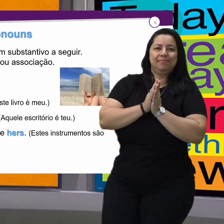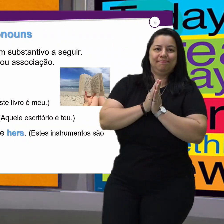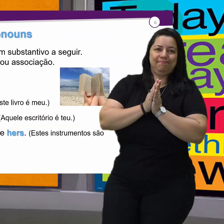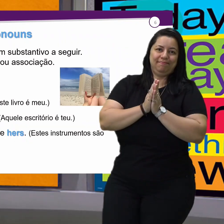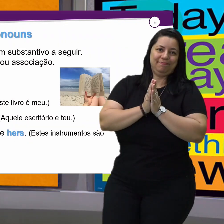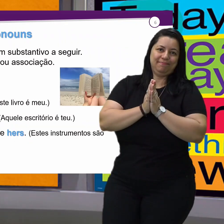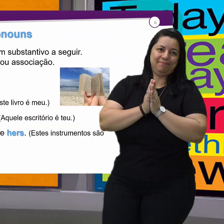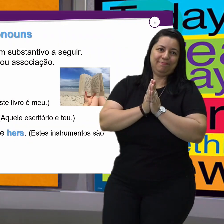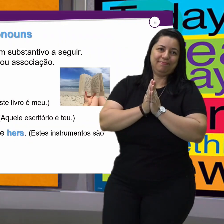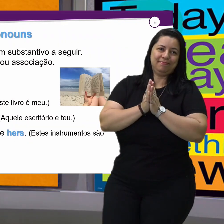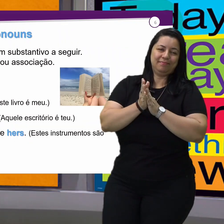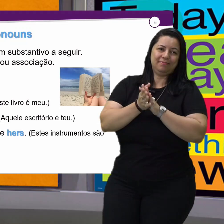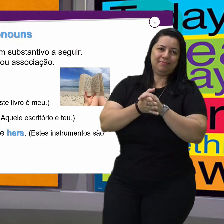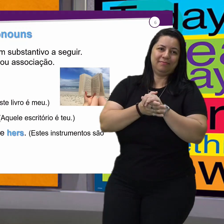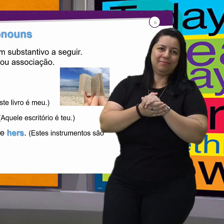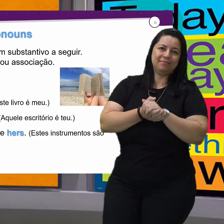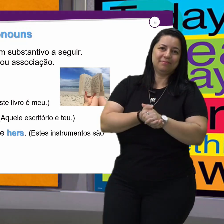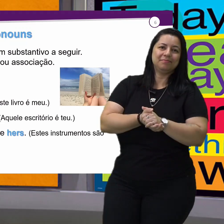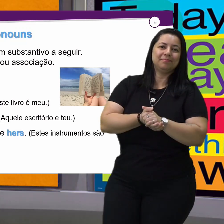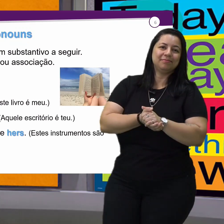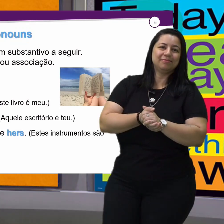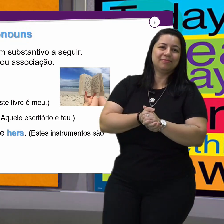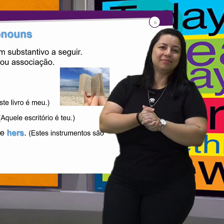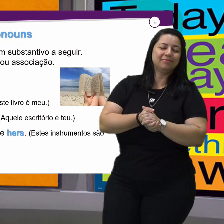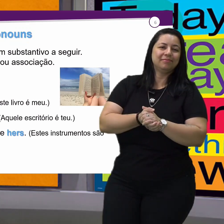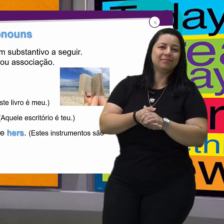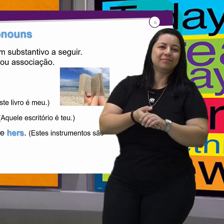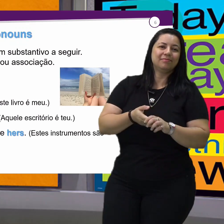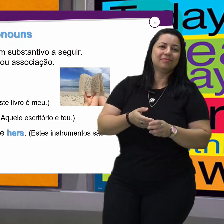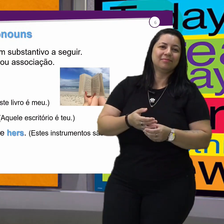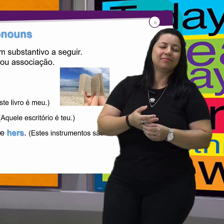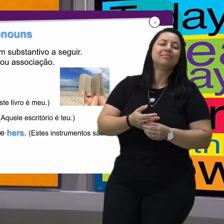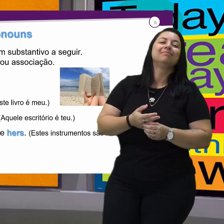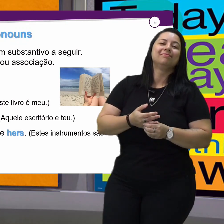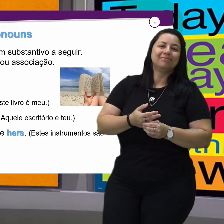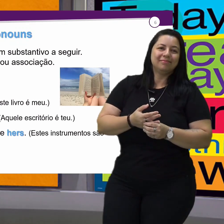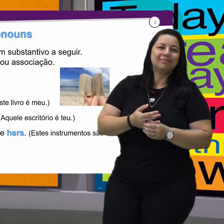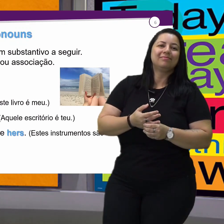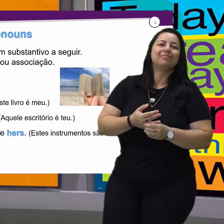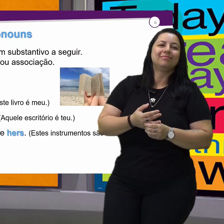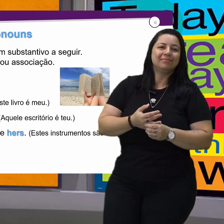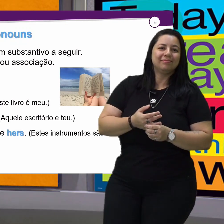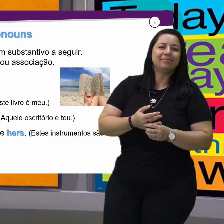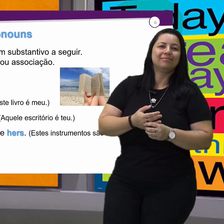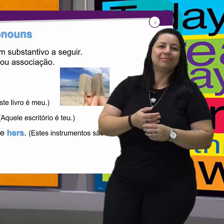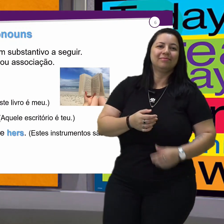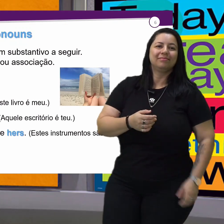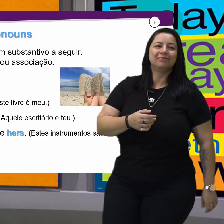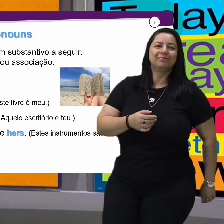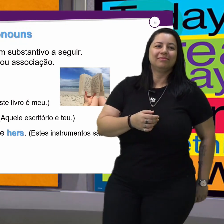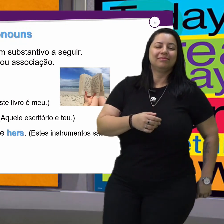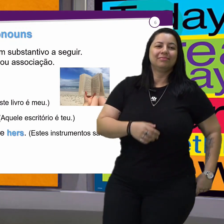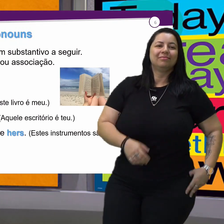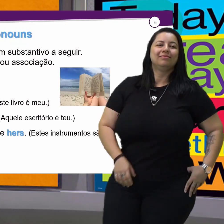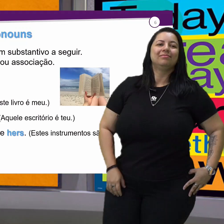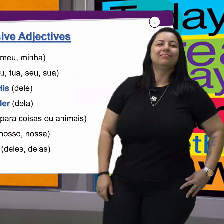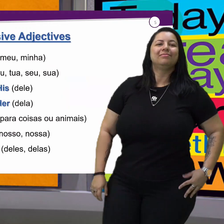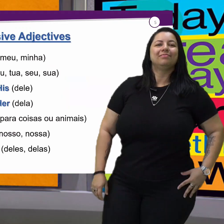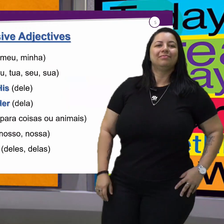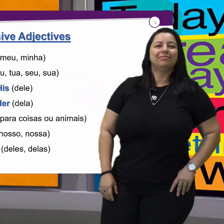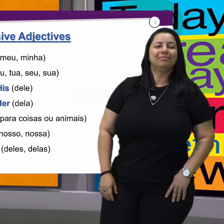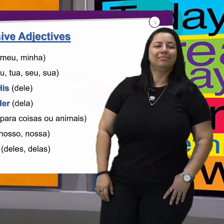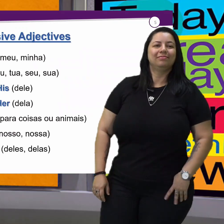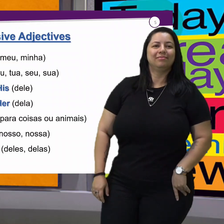yours. Aquele escritório é seu, é teu, é tu, é teu, enfim. Yours é a